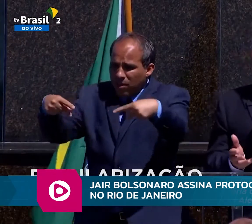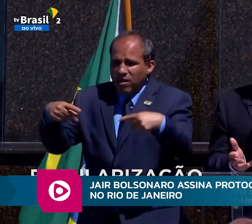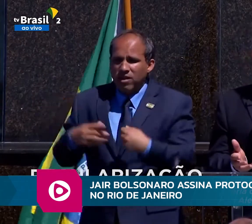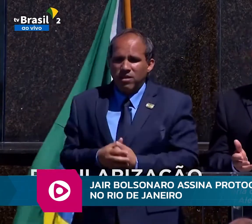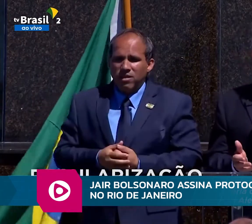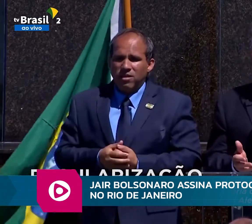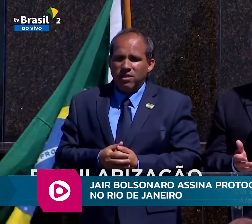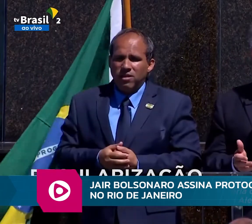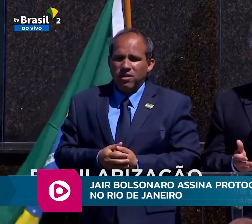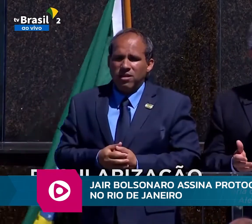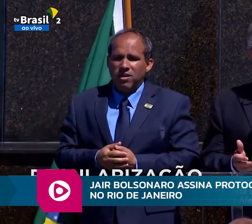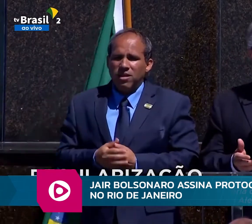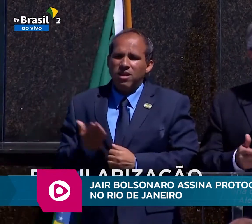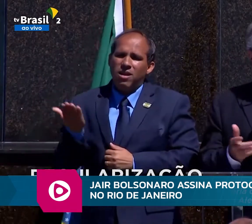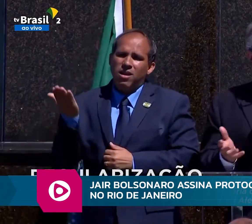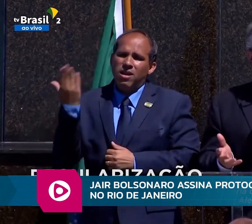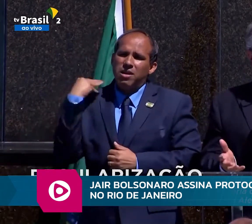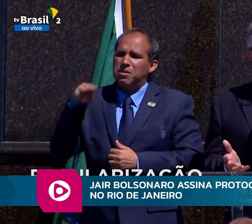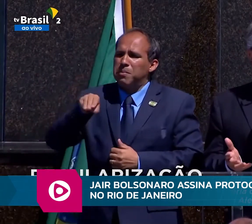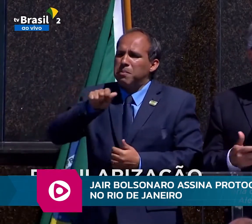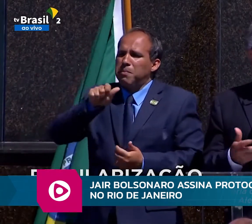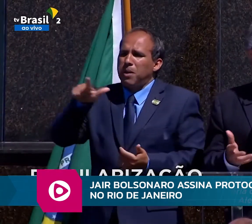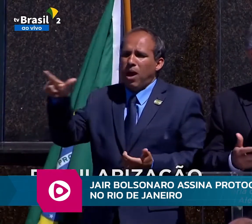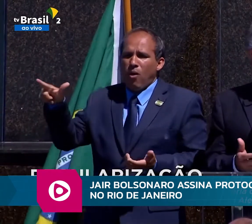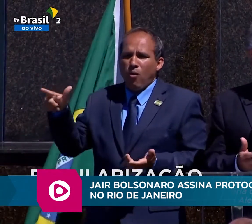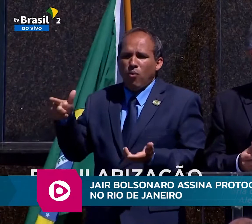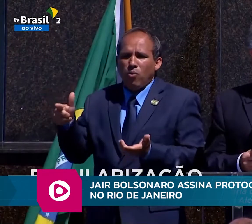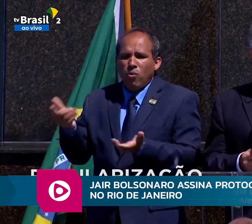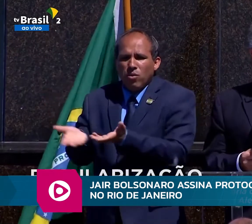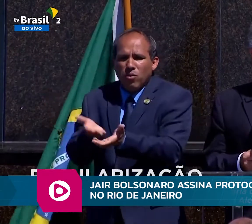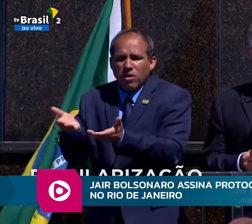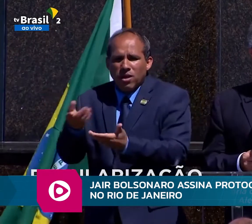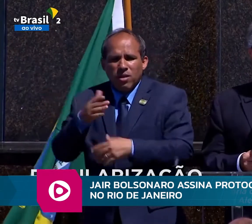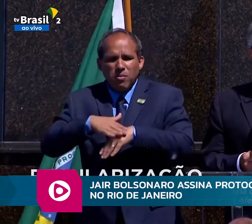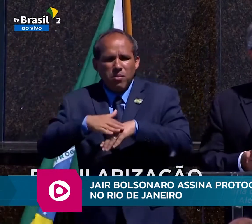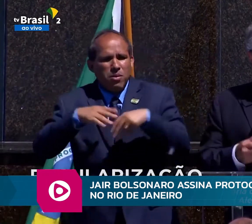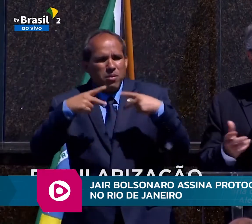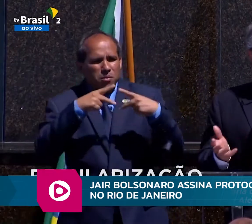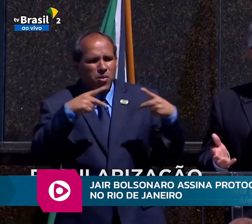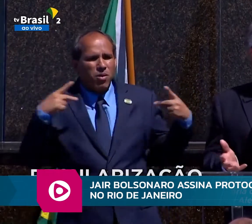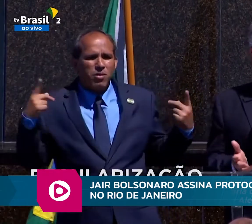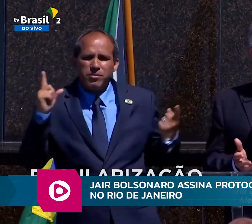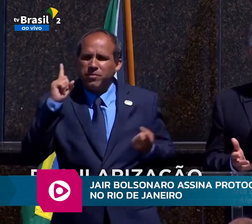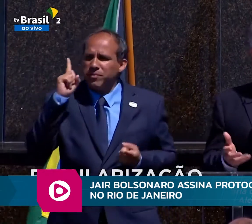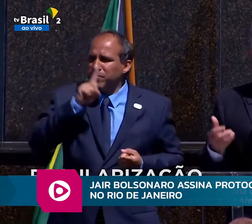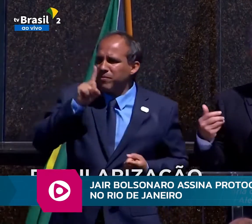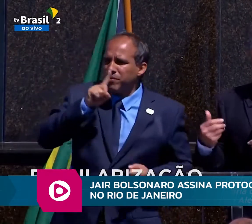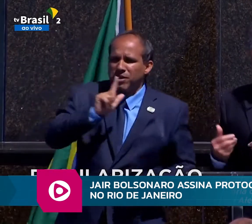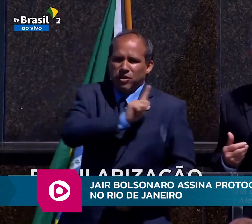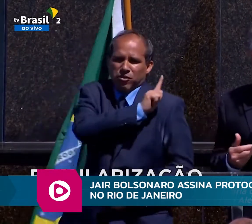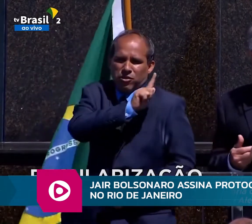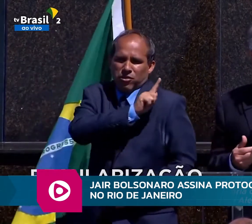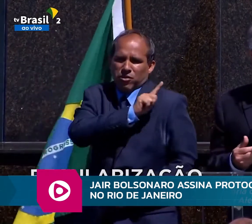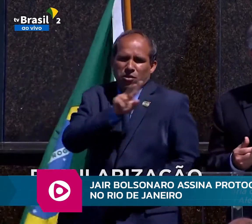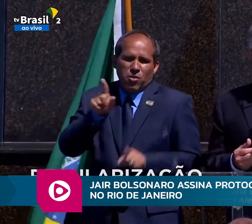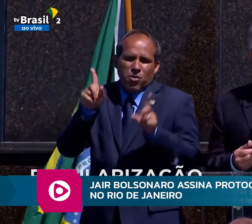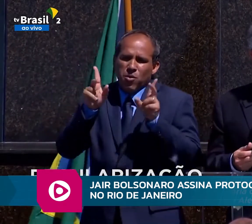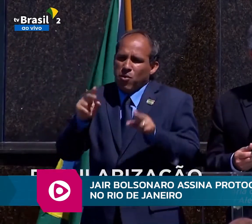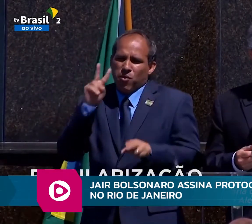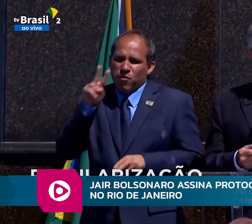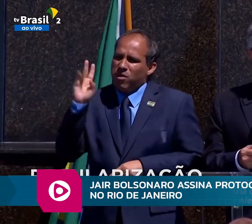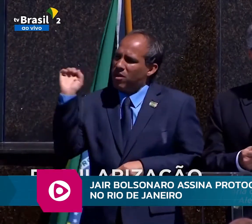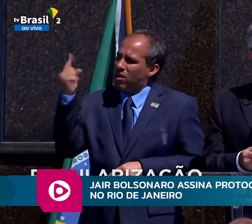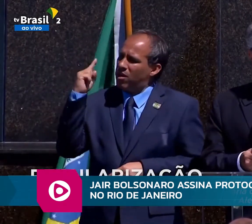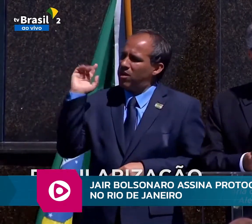é mal tratada em nossas mãos com deficiência de gestão como assistimos em governos